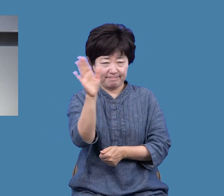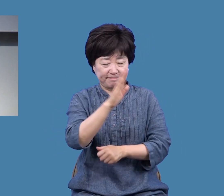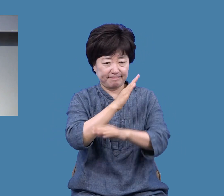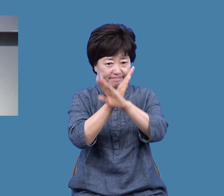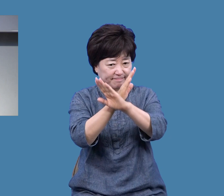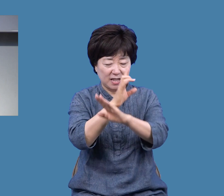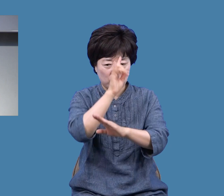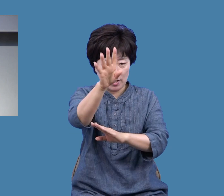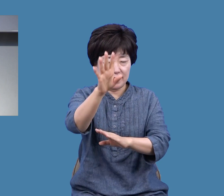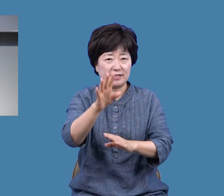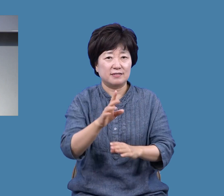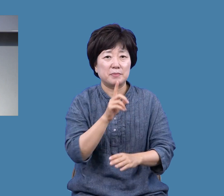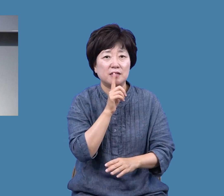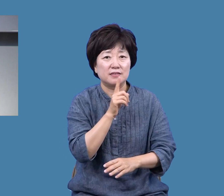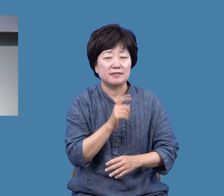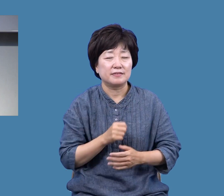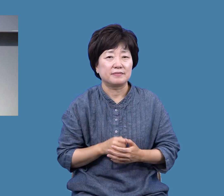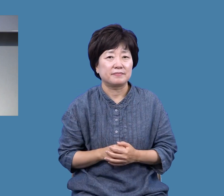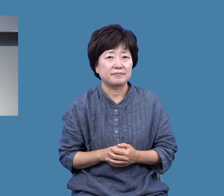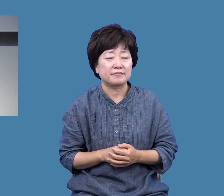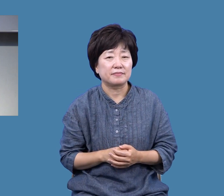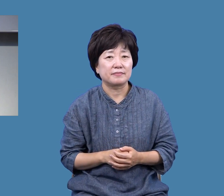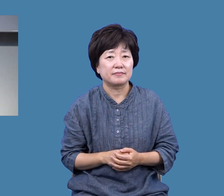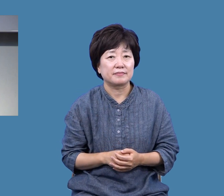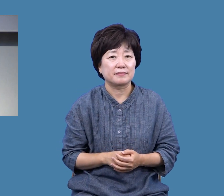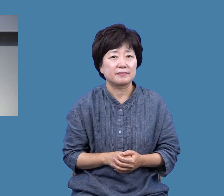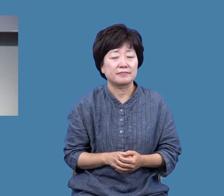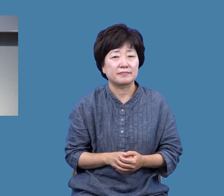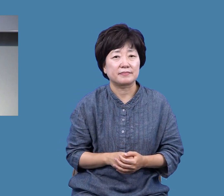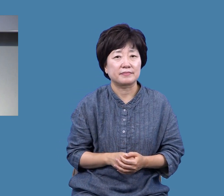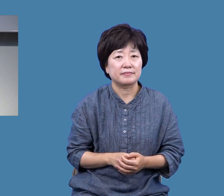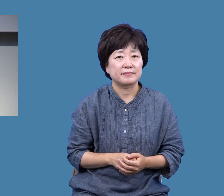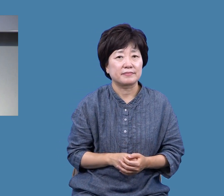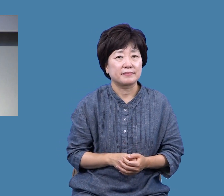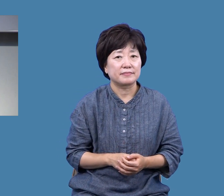반대하고 있습니다. 그렇지 않다는 거예요. 그래서